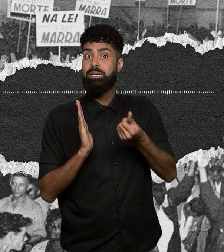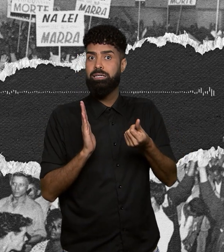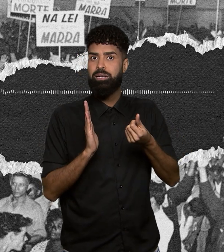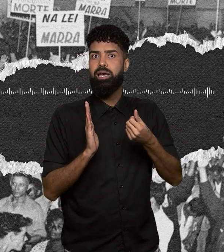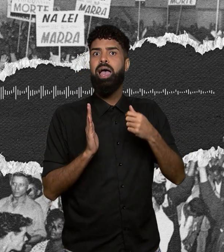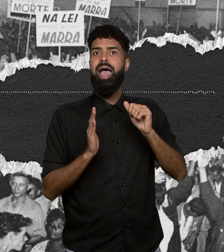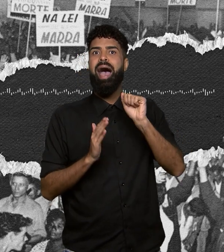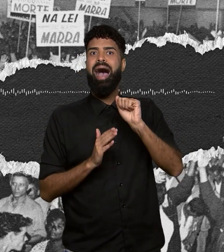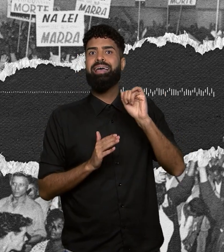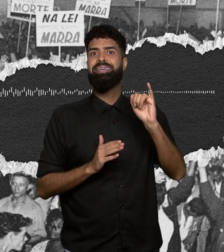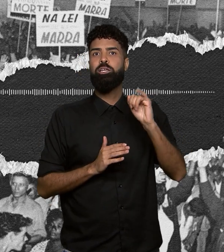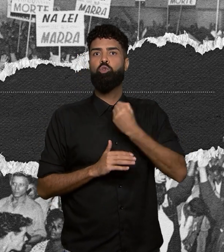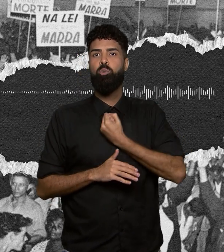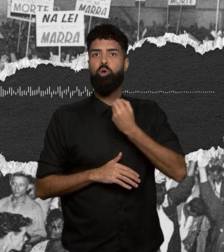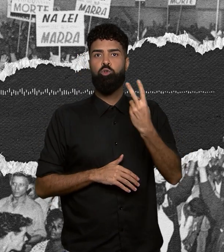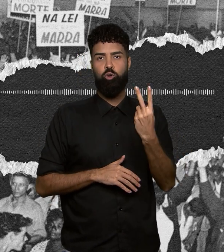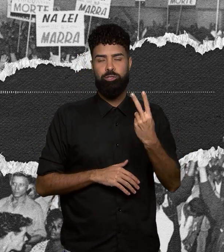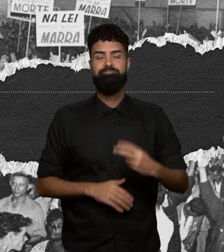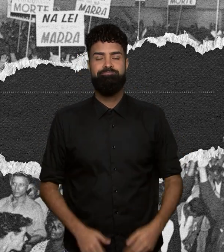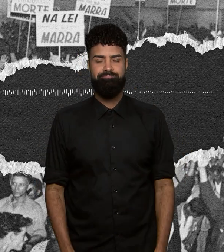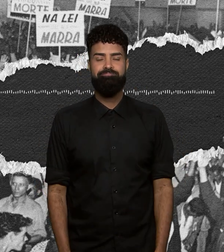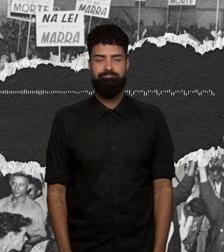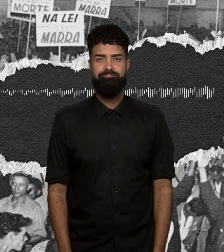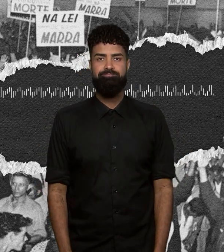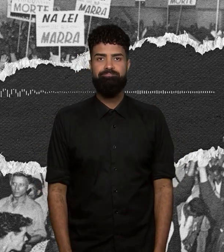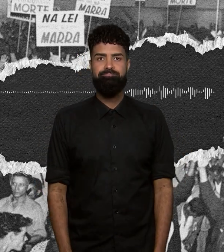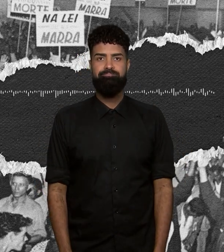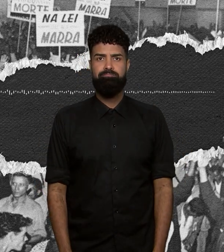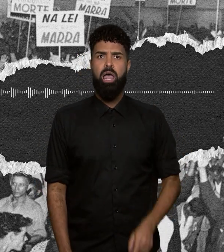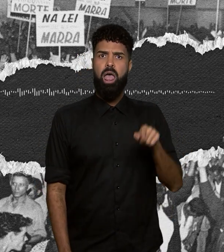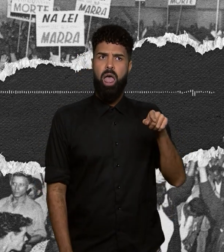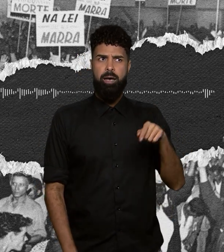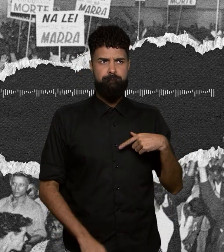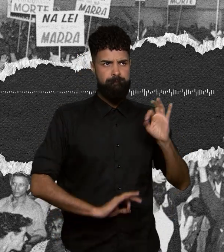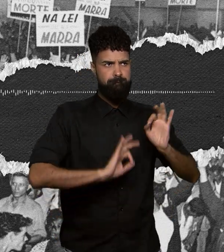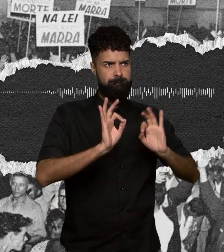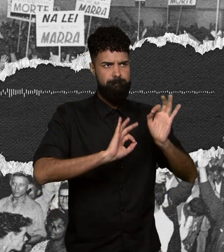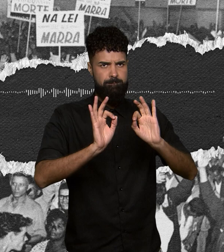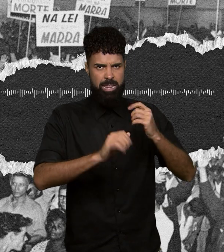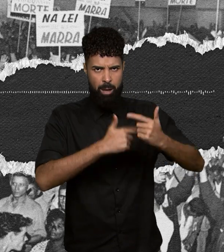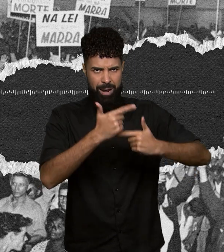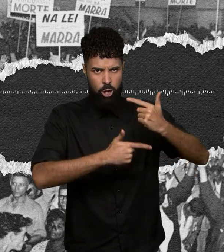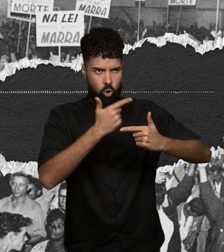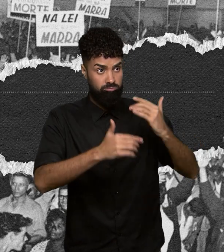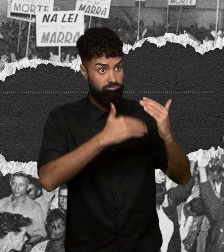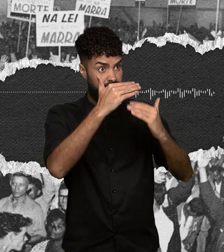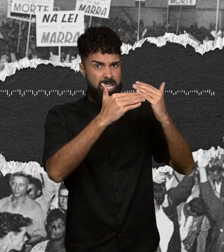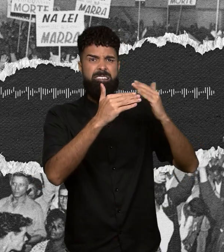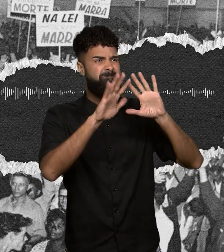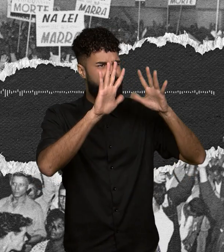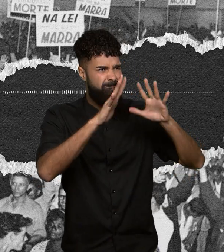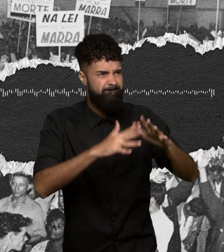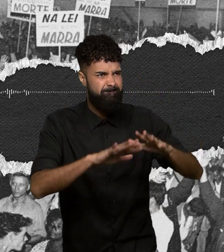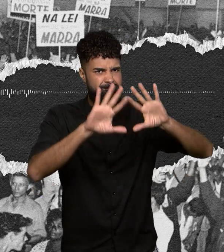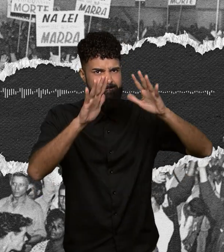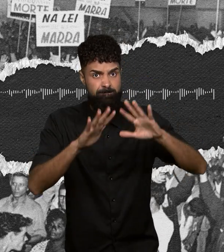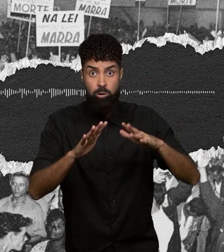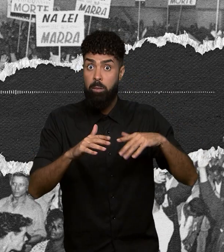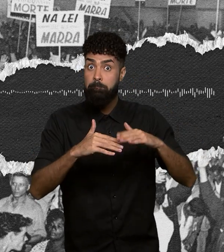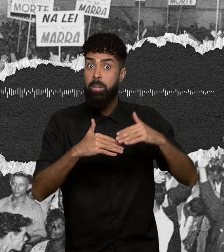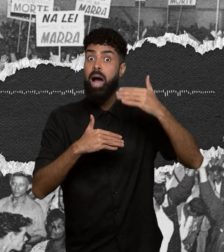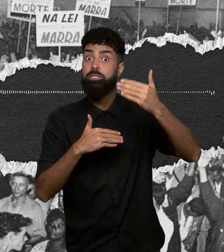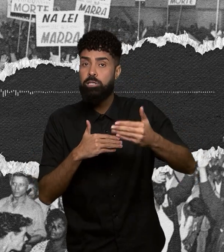do ato institucional número 2 I2 o desmonte da organização dos trabalhadores foi ainda mais longe a nova gestão da